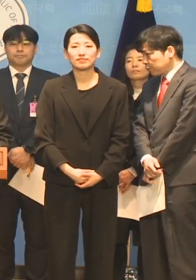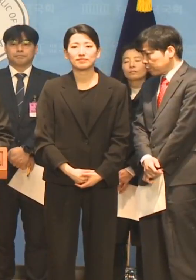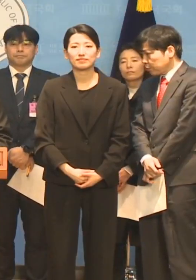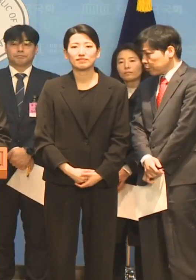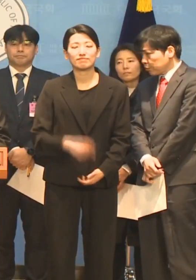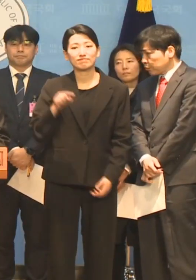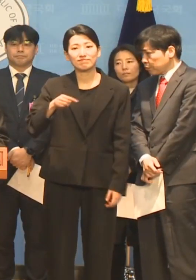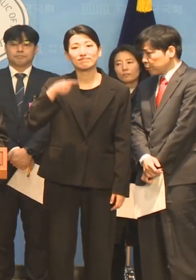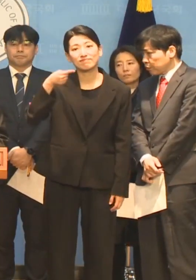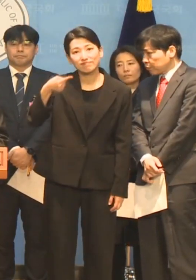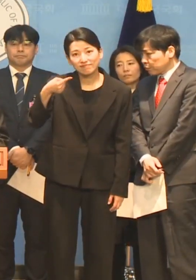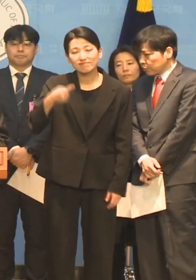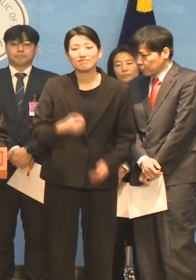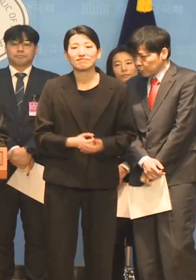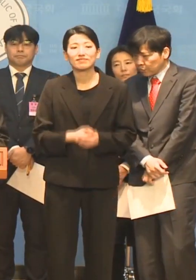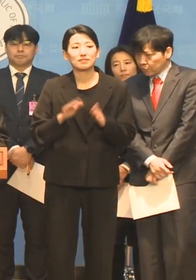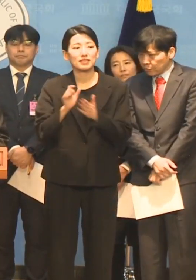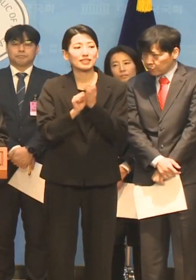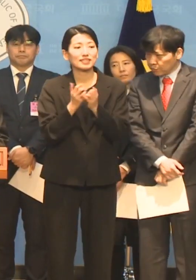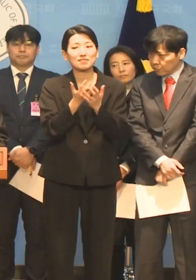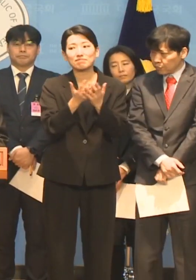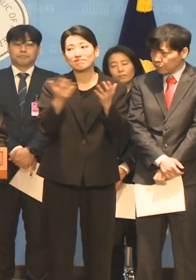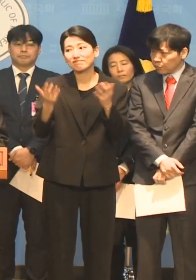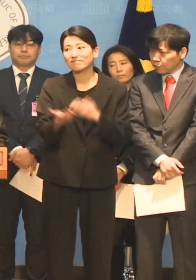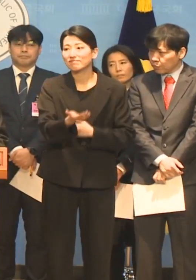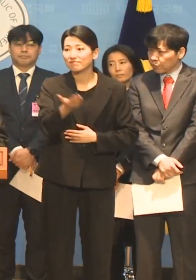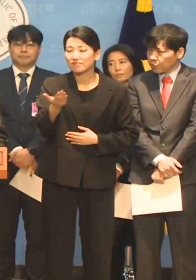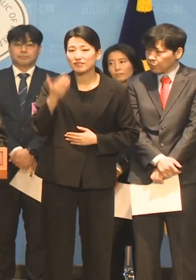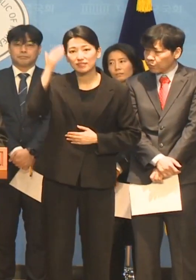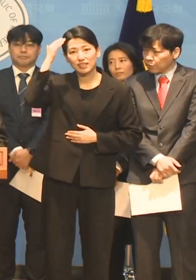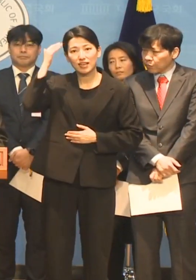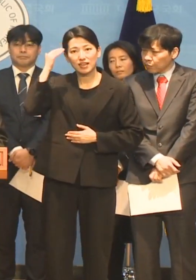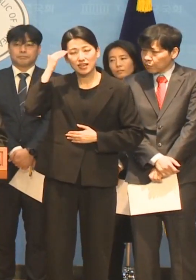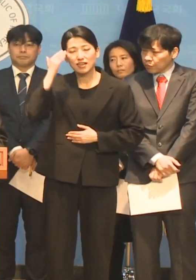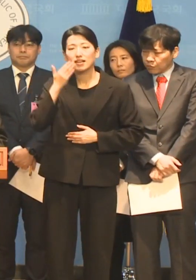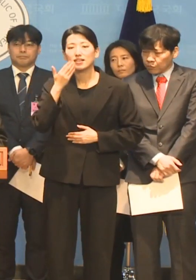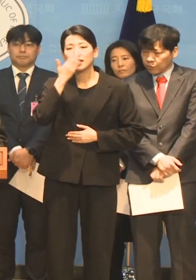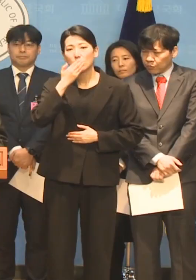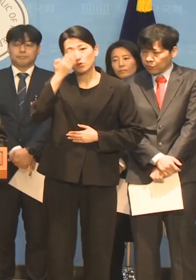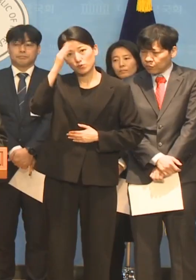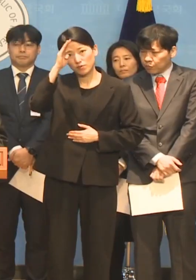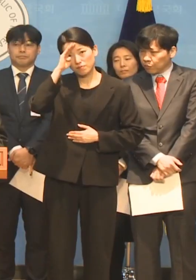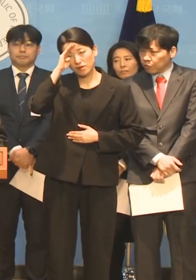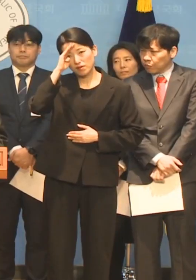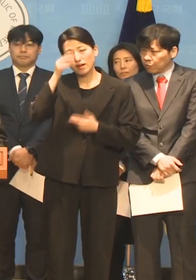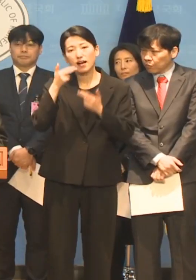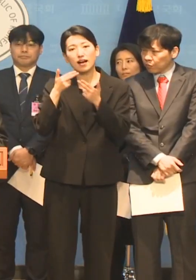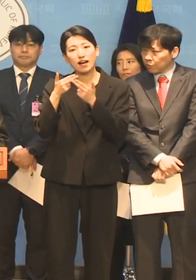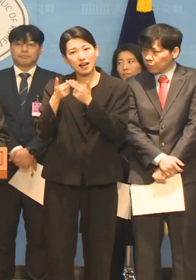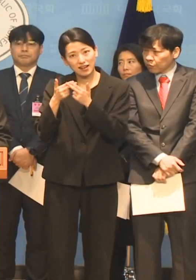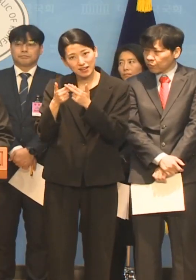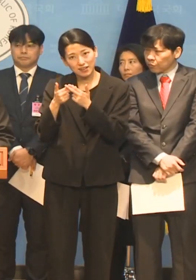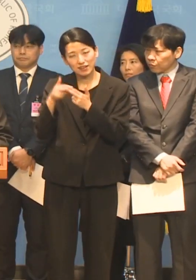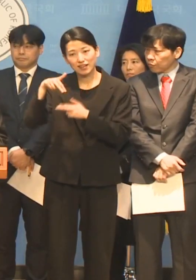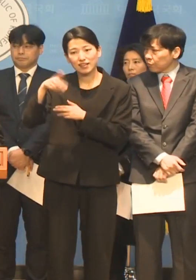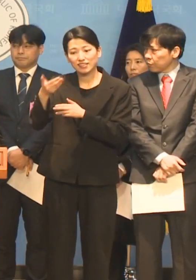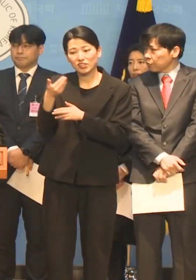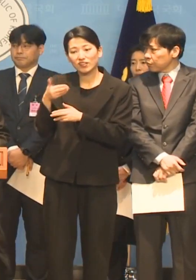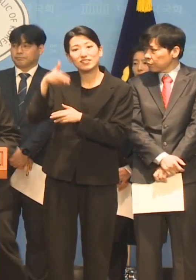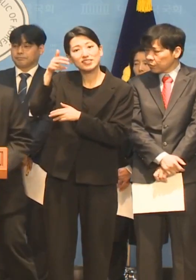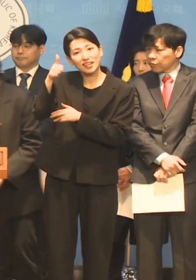네, 다음은 이번 기자회견과 관련해서 대한당뇨병학회 전임 부회장이신 정춘희 교수님께서 짧게